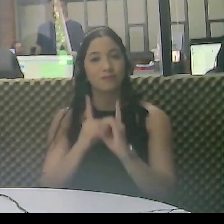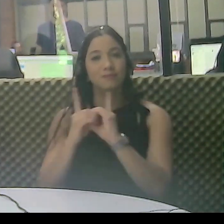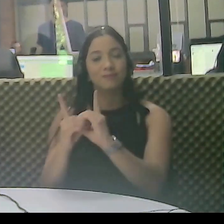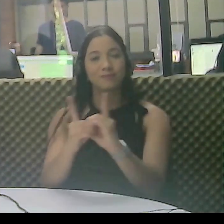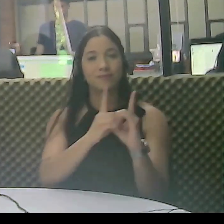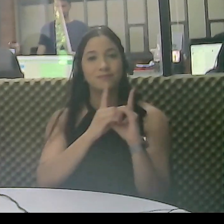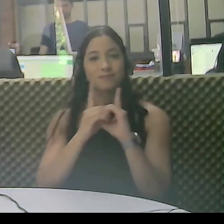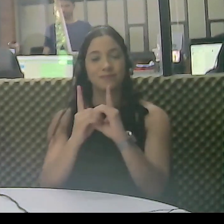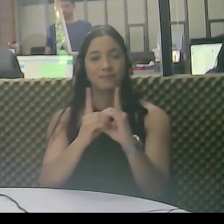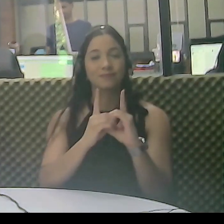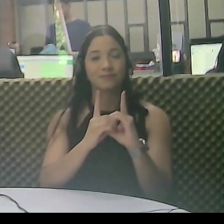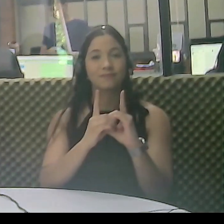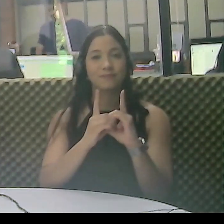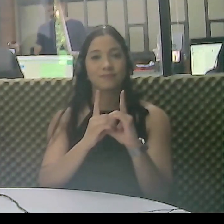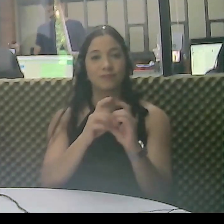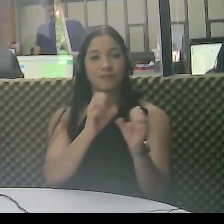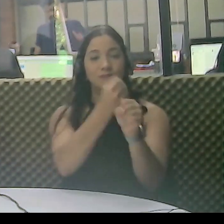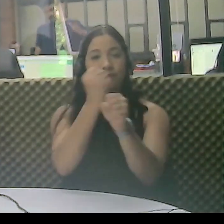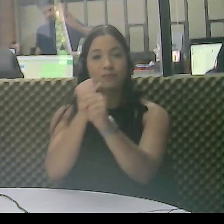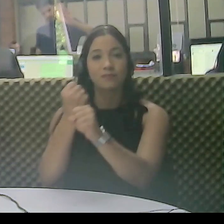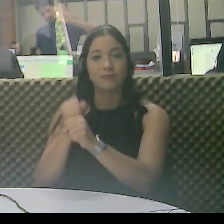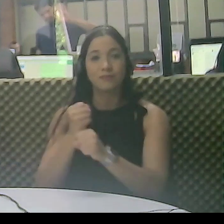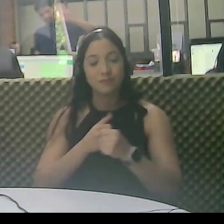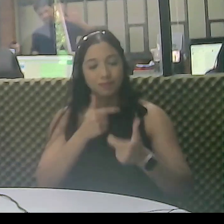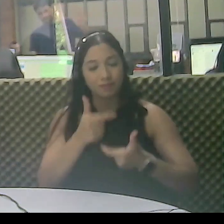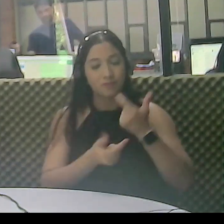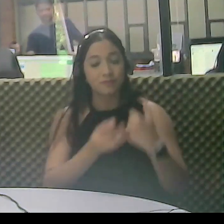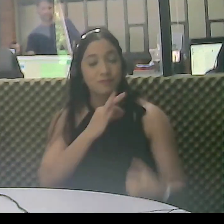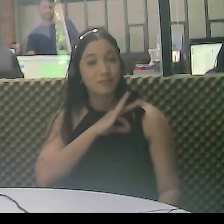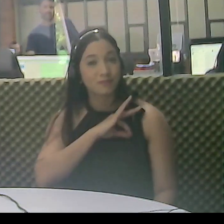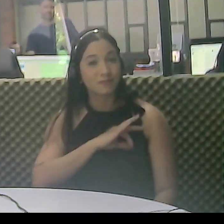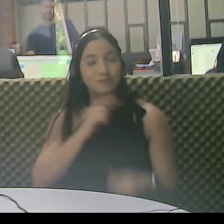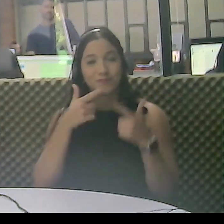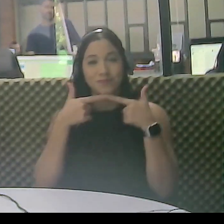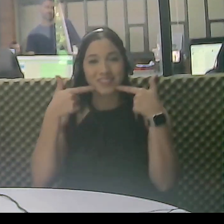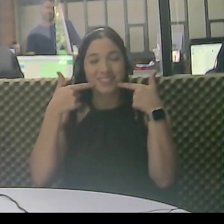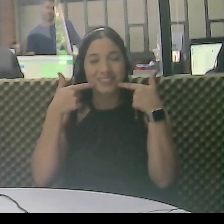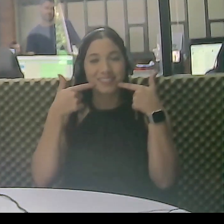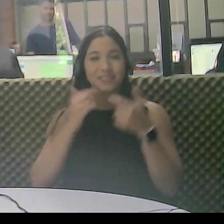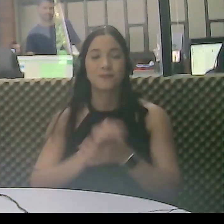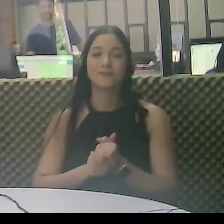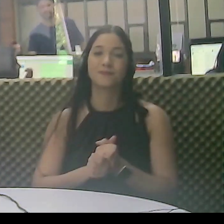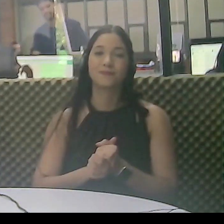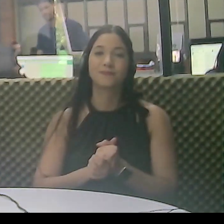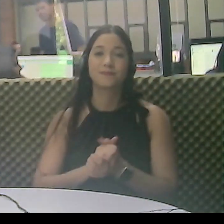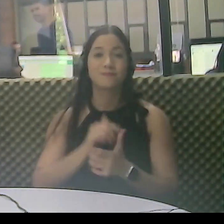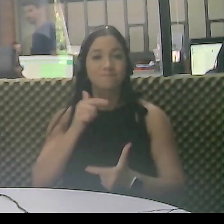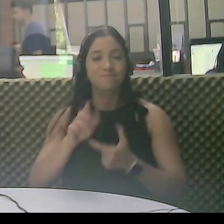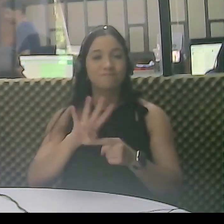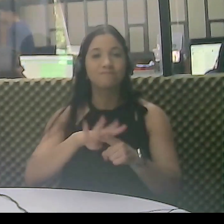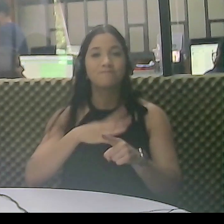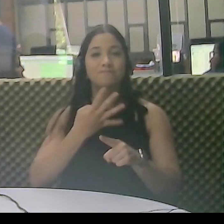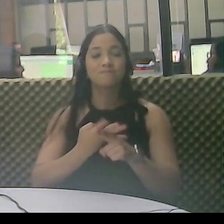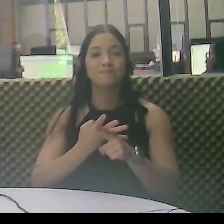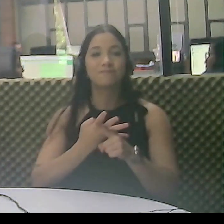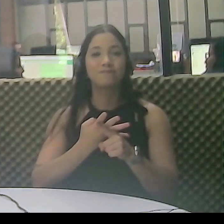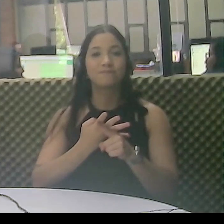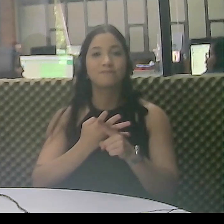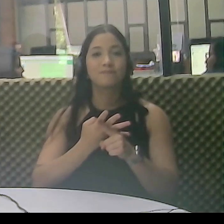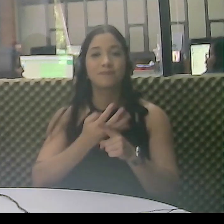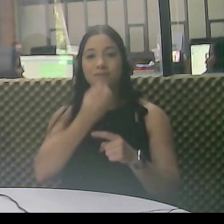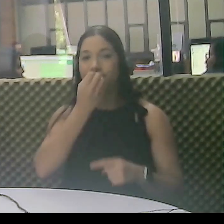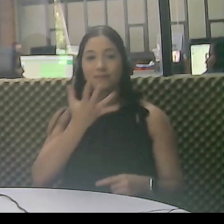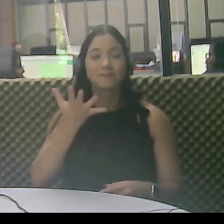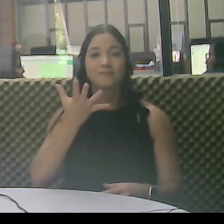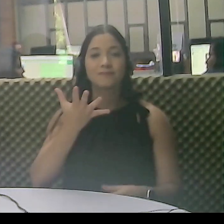fica mais perto. E cada obra tem sempre que gerar emprego e sorrisos. É fazer mais. E